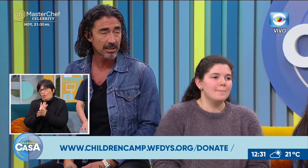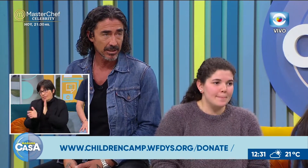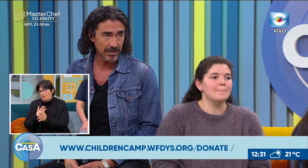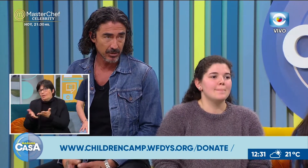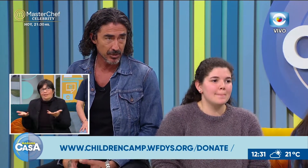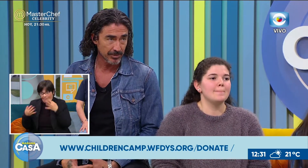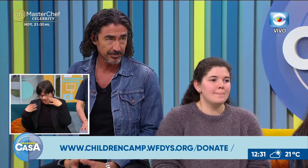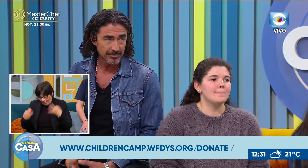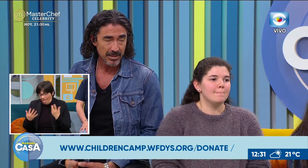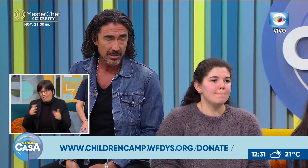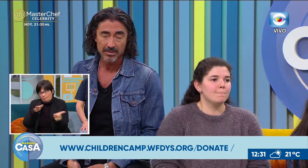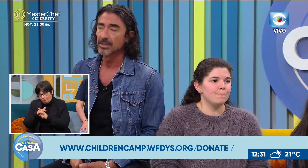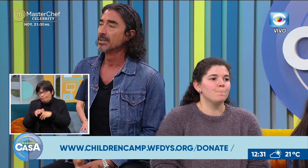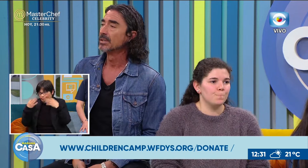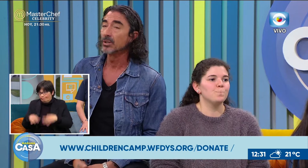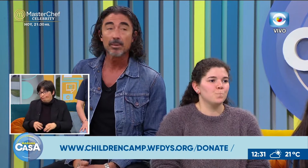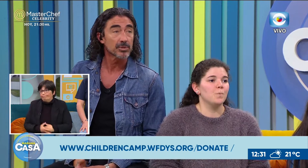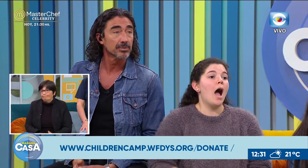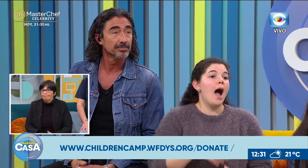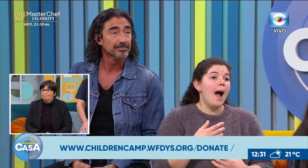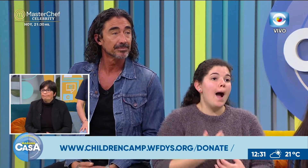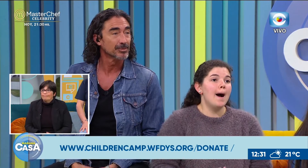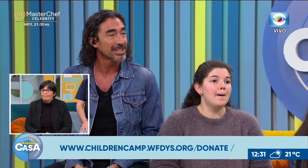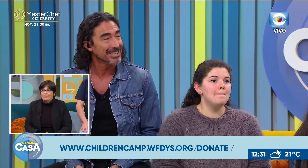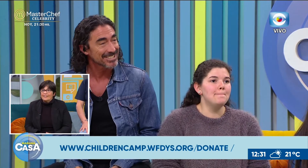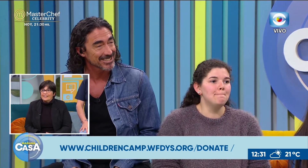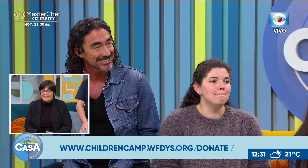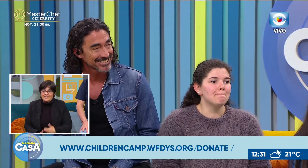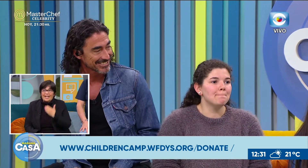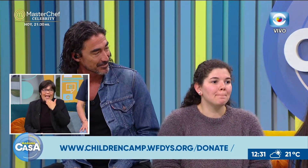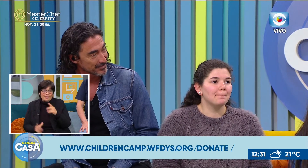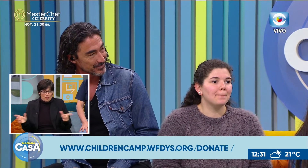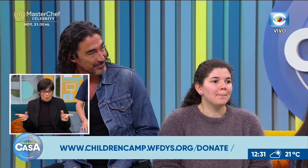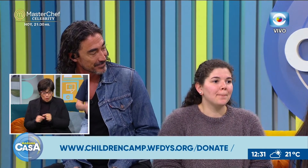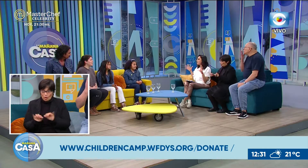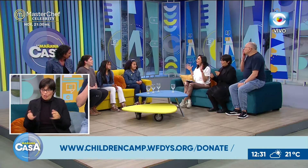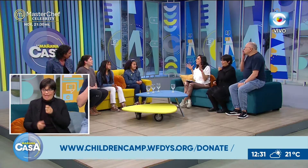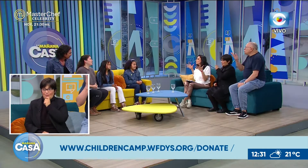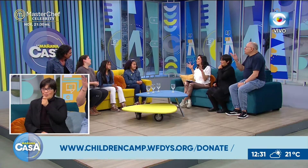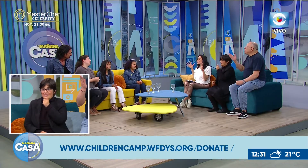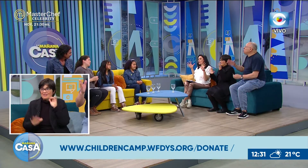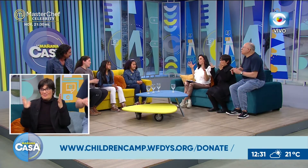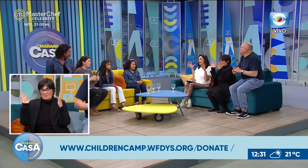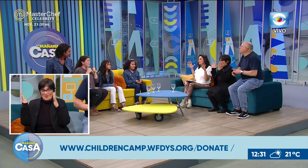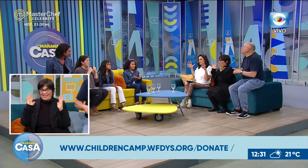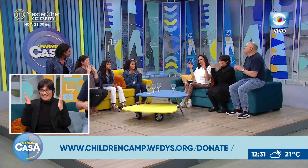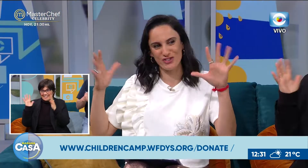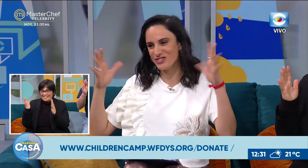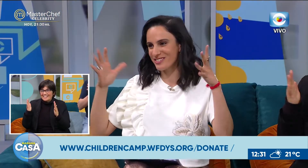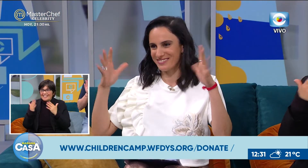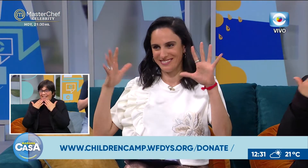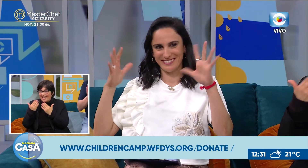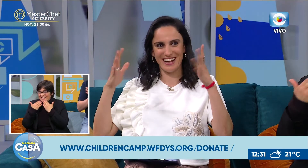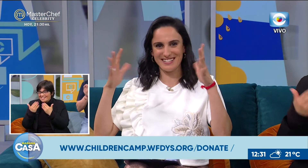Esa es la verdadera inclusión. La verdad que sí. ¿Nos vamos? Nos tenemos que ir, porque está pronto, un beso enorme